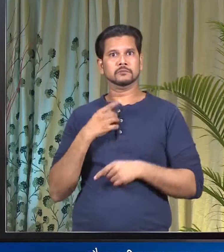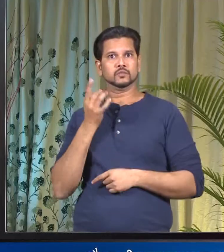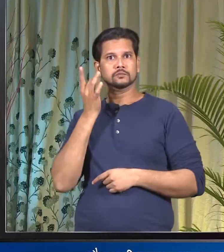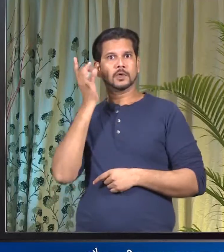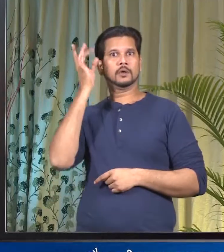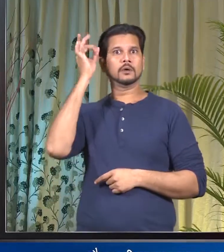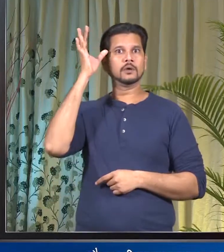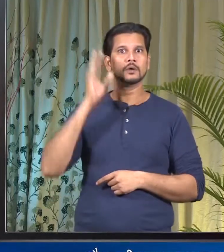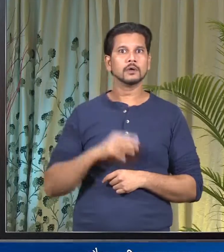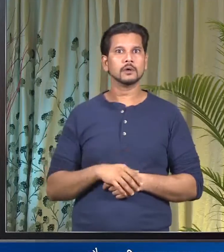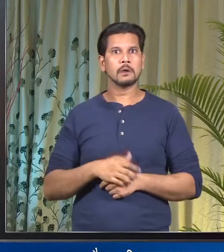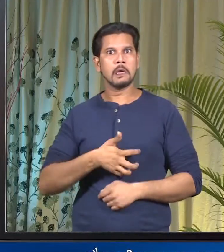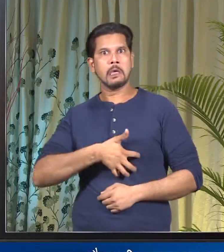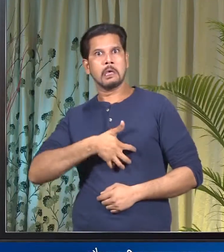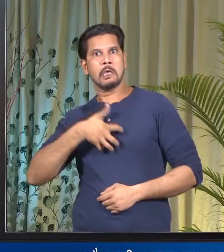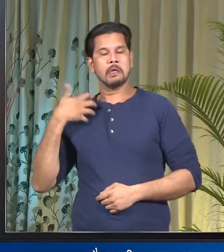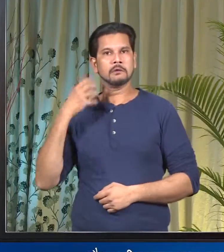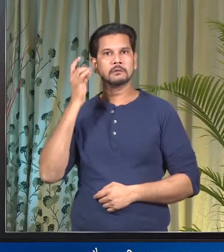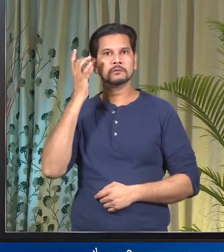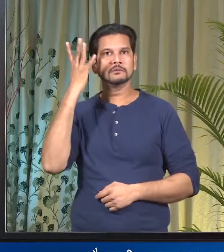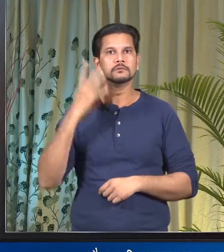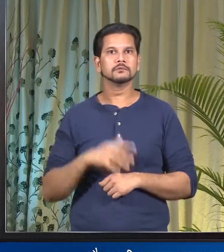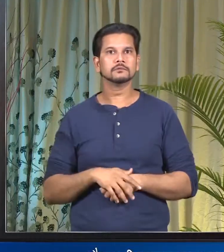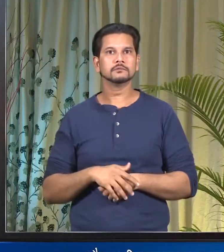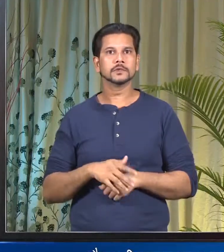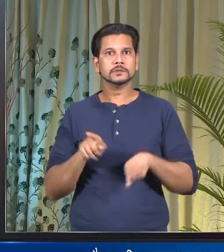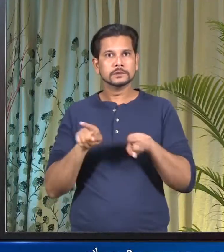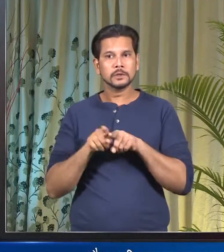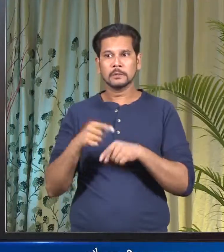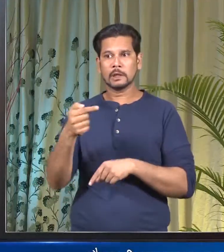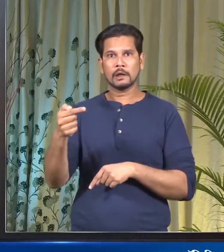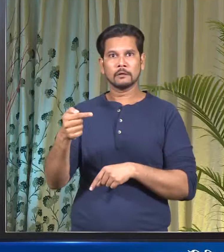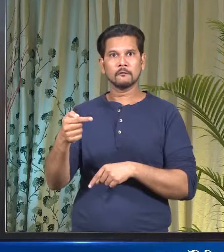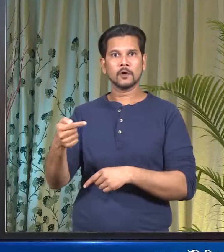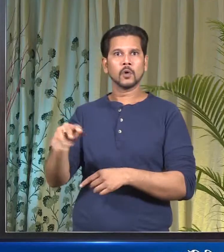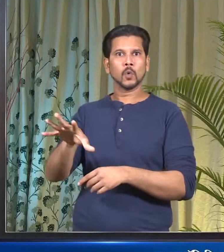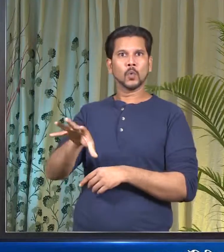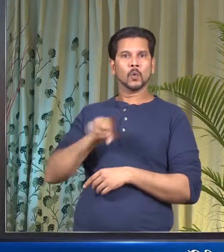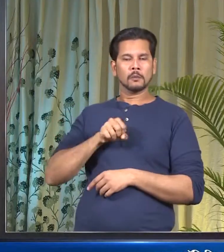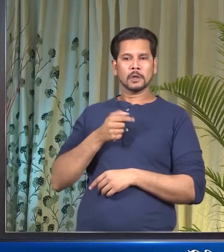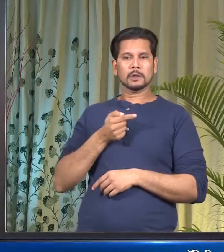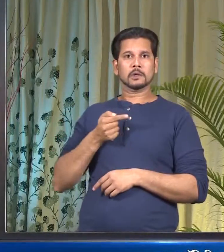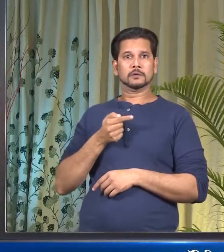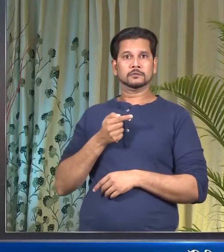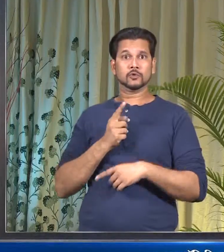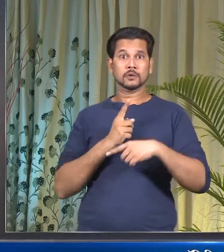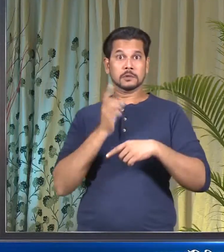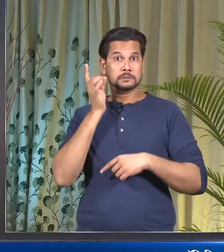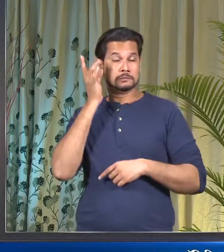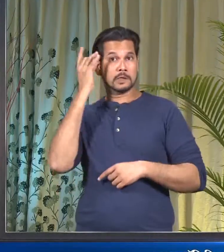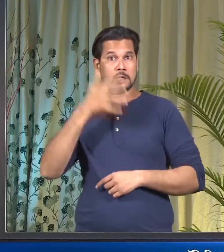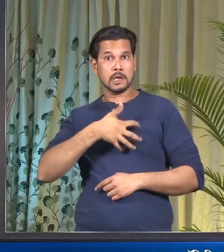यानि आप भी नेगेटिव एनर्जी के वश हो गए गुस्सा पॉजिटिव एनर्जी तो है